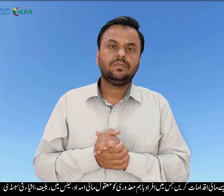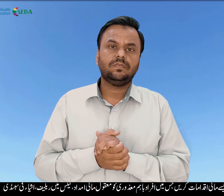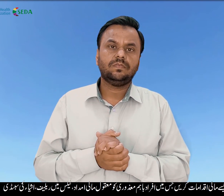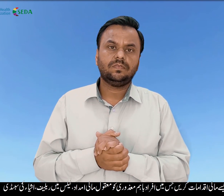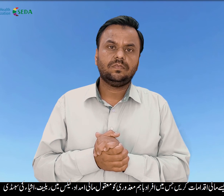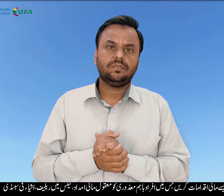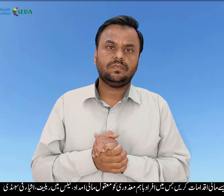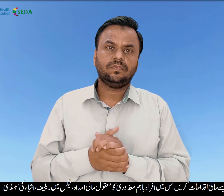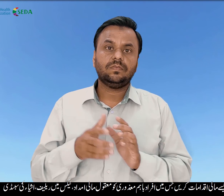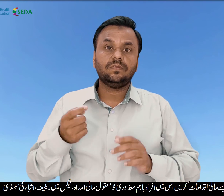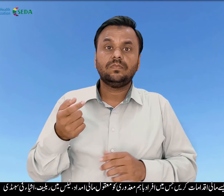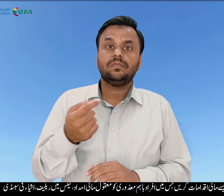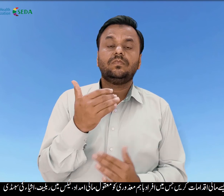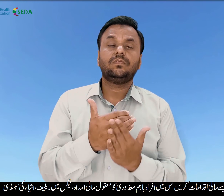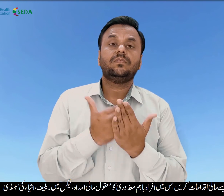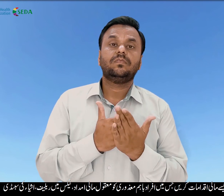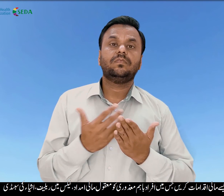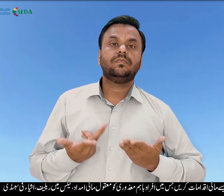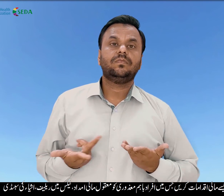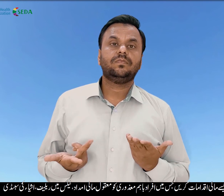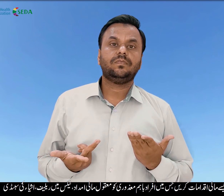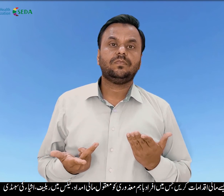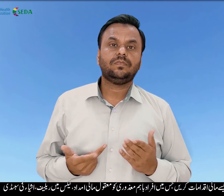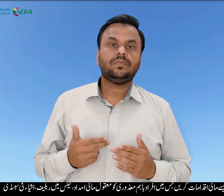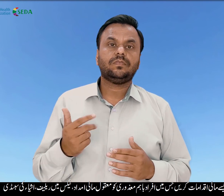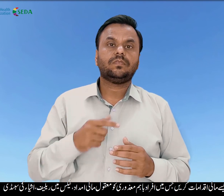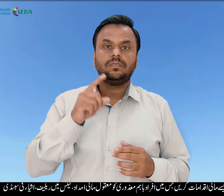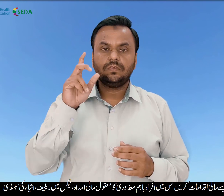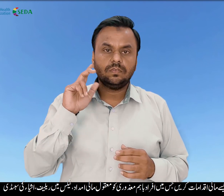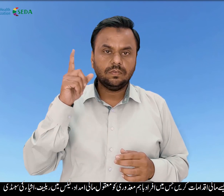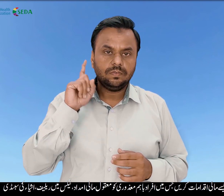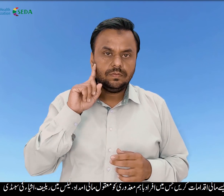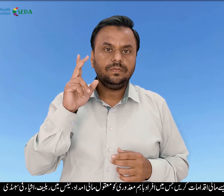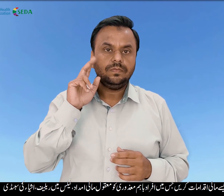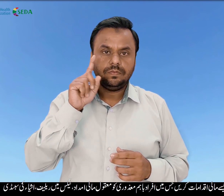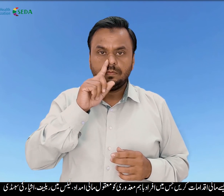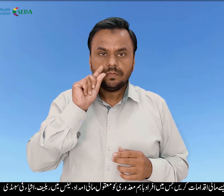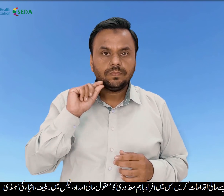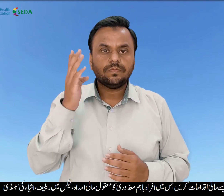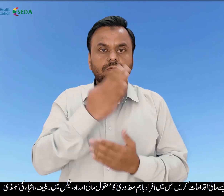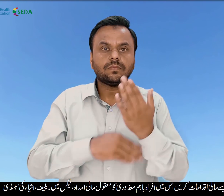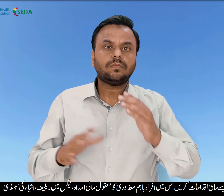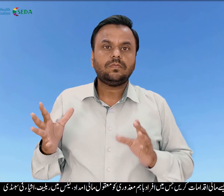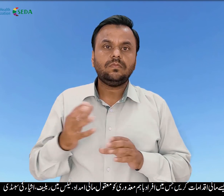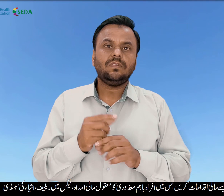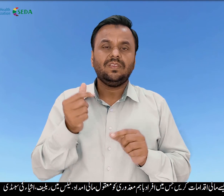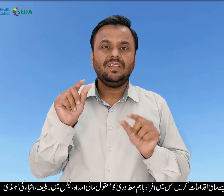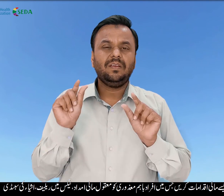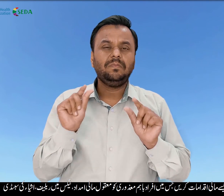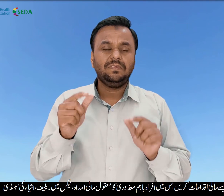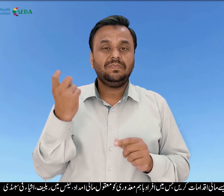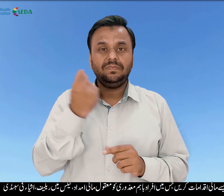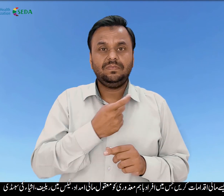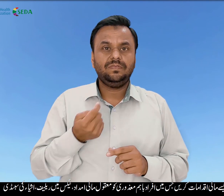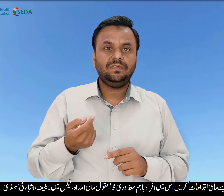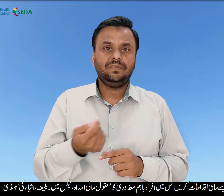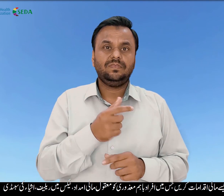ایسے مالی اقدامات کریں جس میں افراد بہم معذوری کو معقول مالی امداد، ٹیکس میں